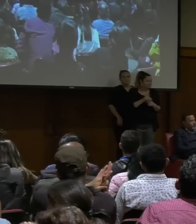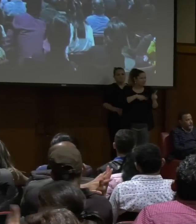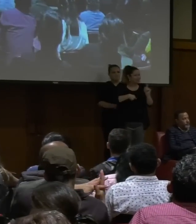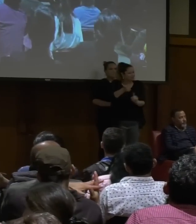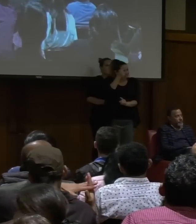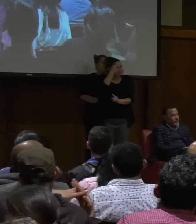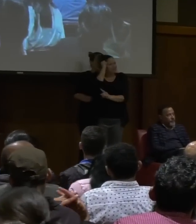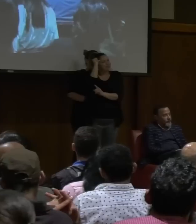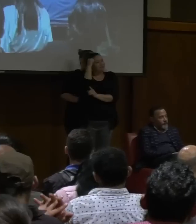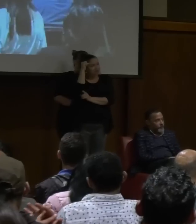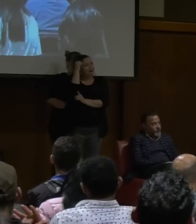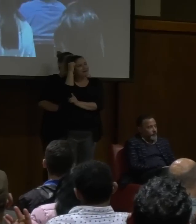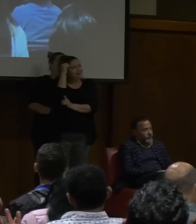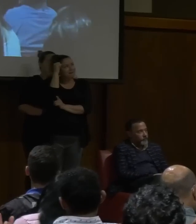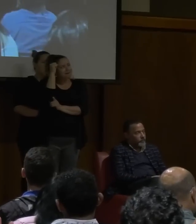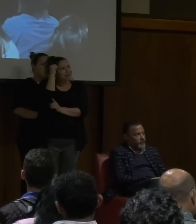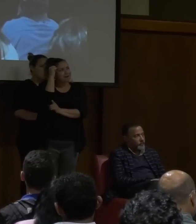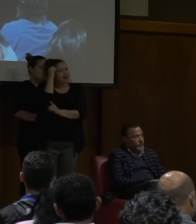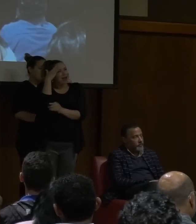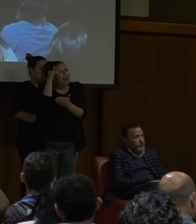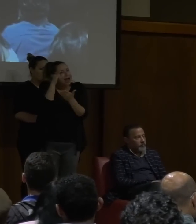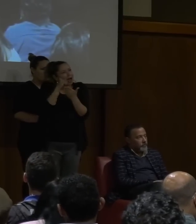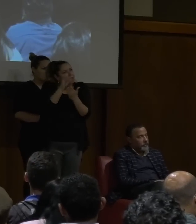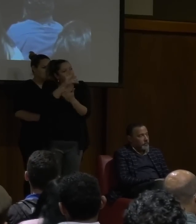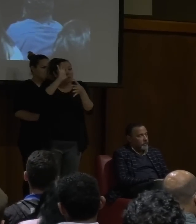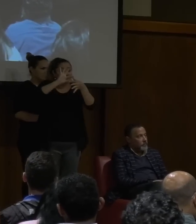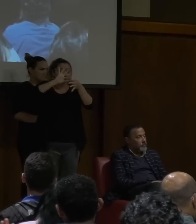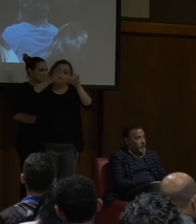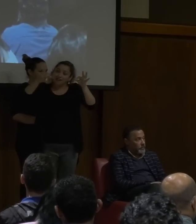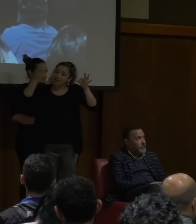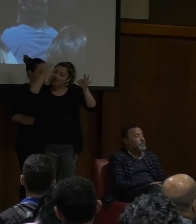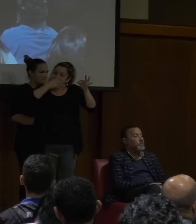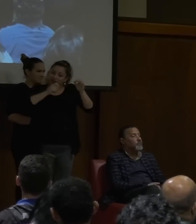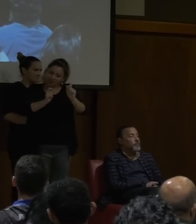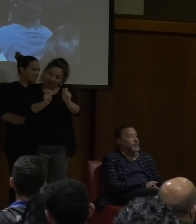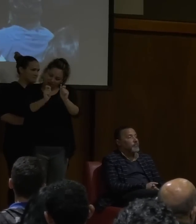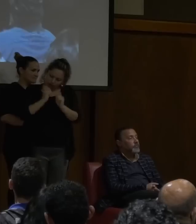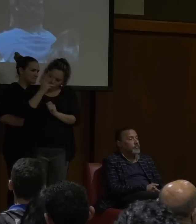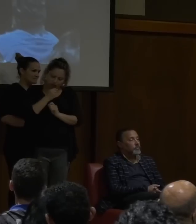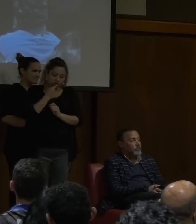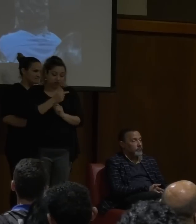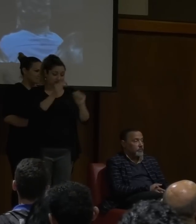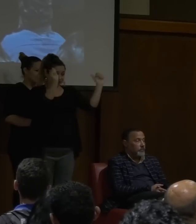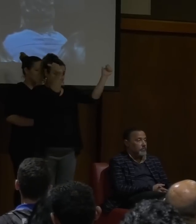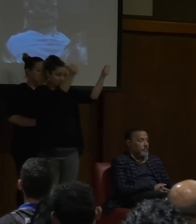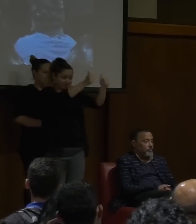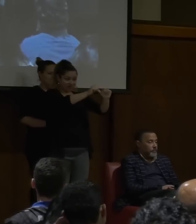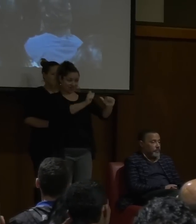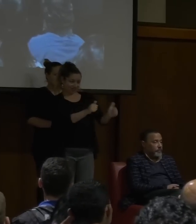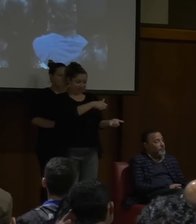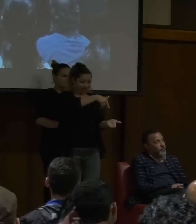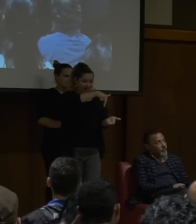recordamos y creemos que la frase más bonita del vallenato es: cuando Matilde camina, hasta sonríe la